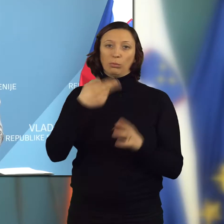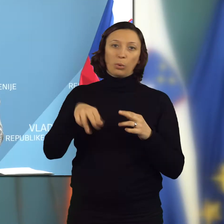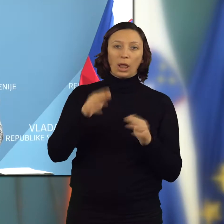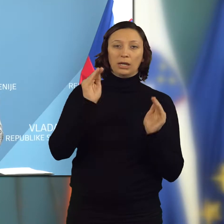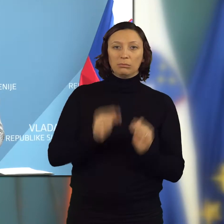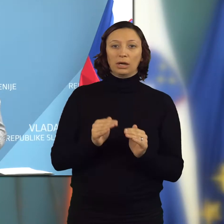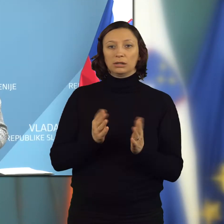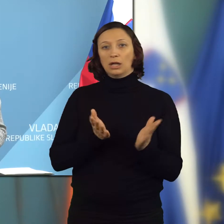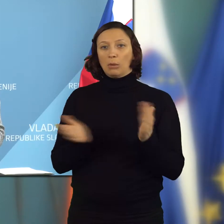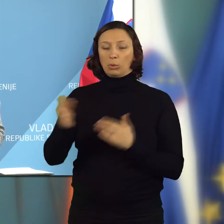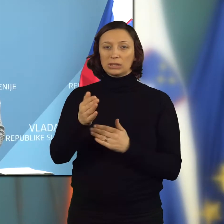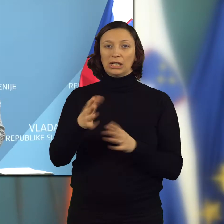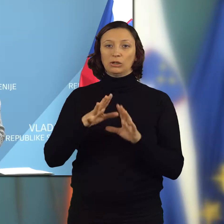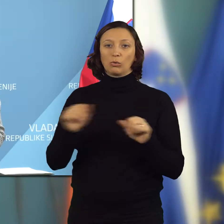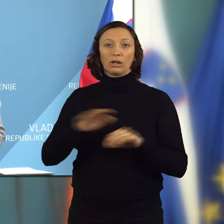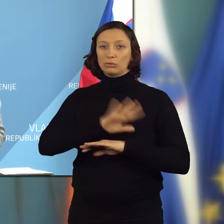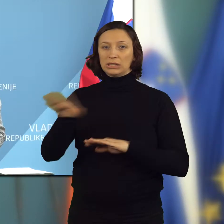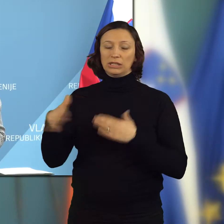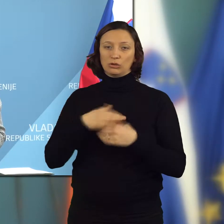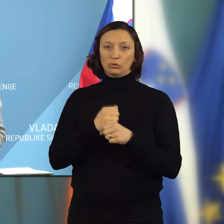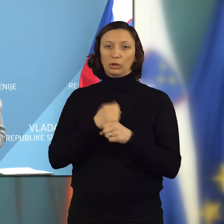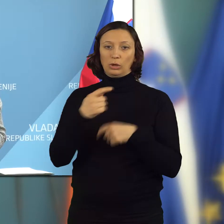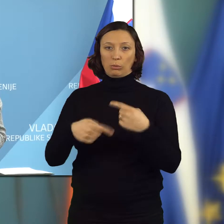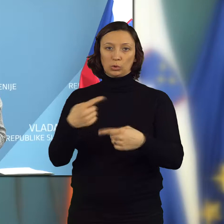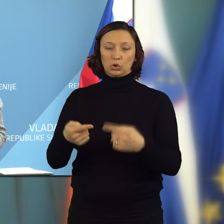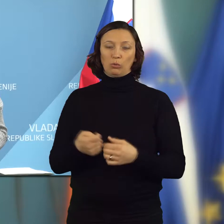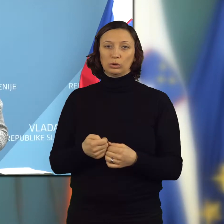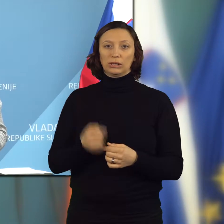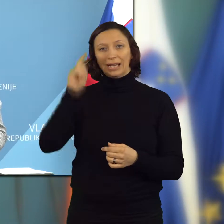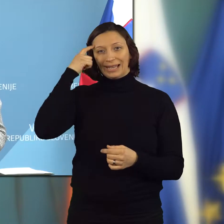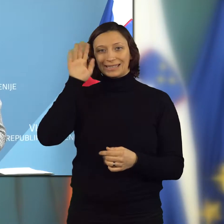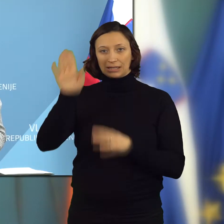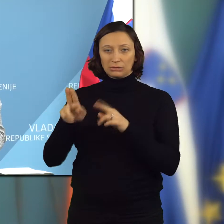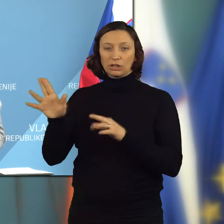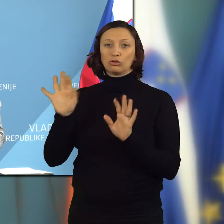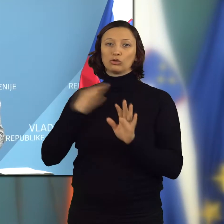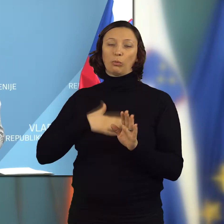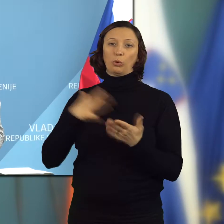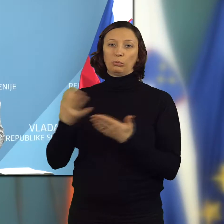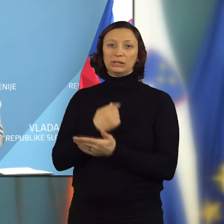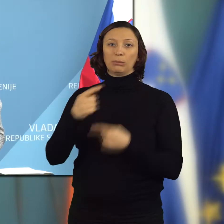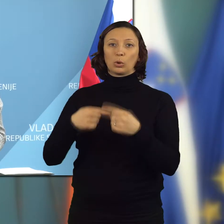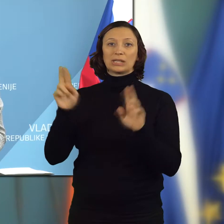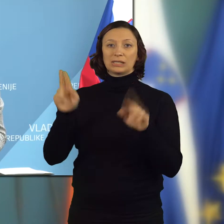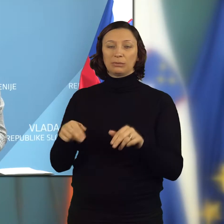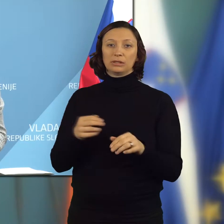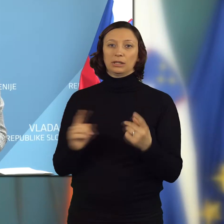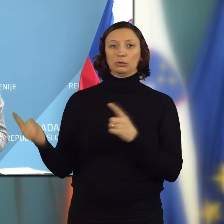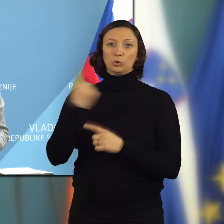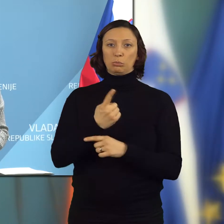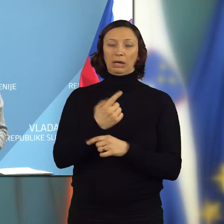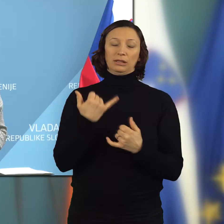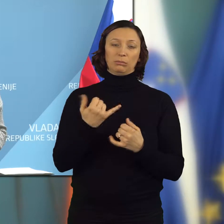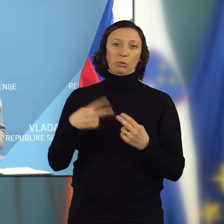ali manj posredno ukvarjajo vsi, ki sodelujejo v postopku. Skrb za njihovo dobrobit in procesne pravice stopa